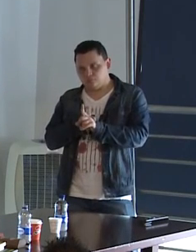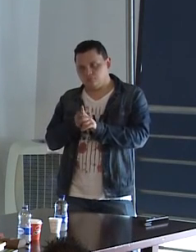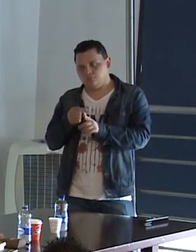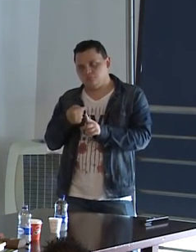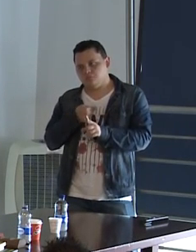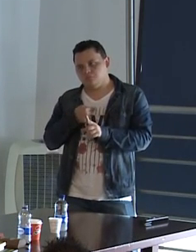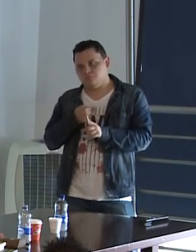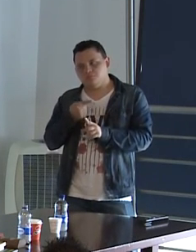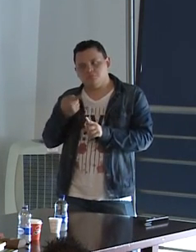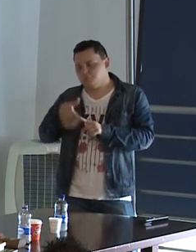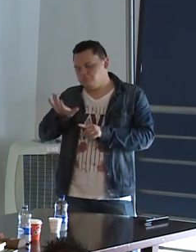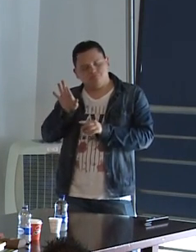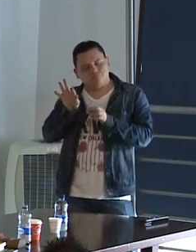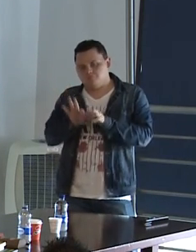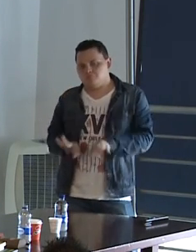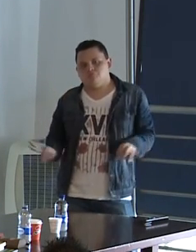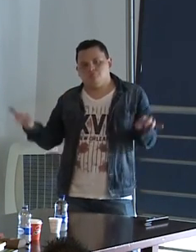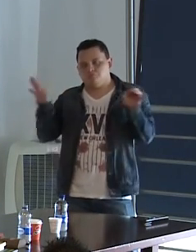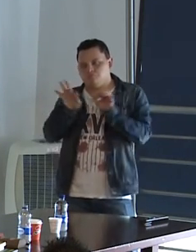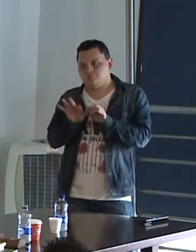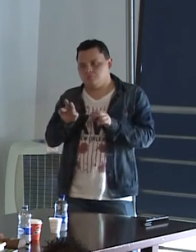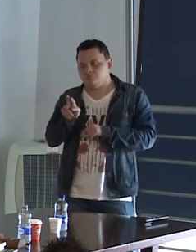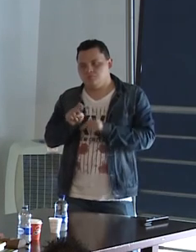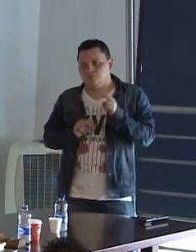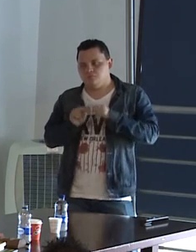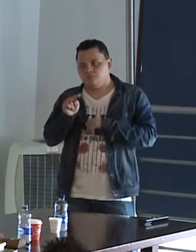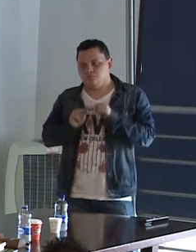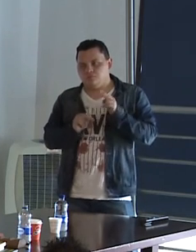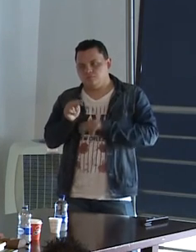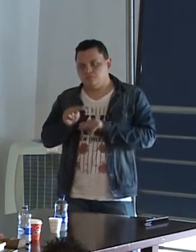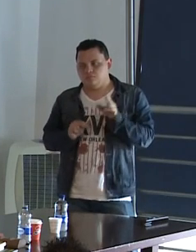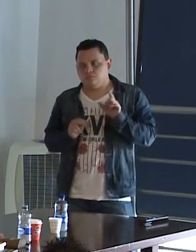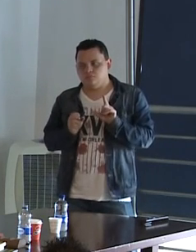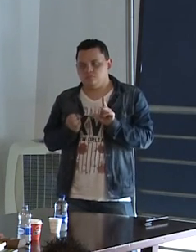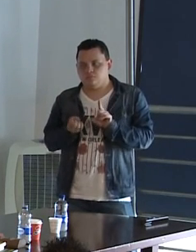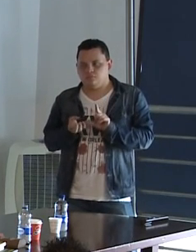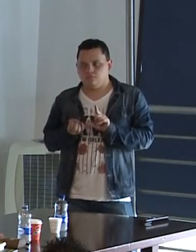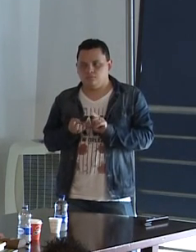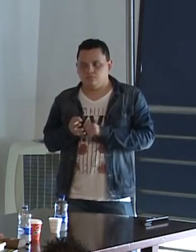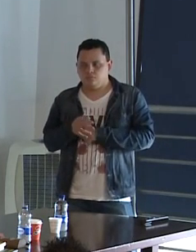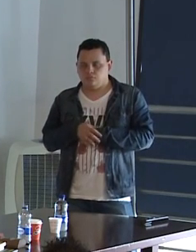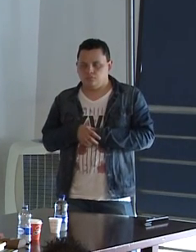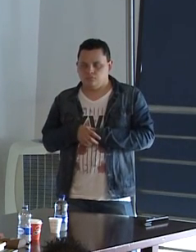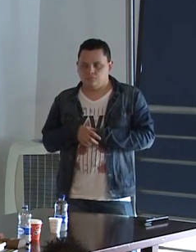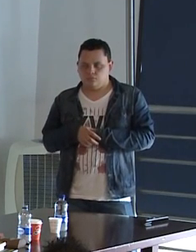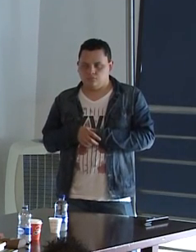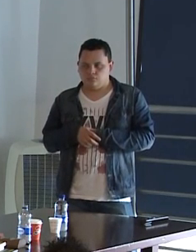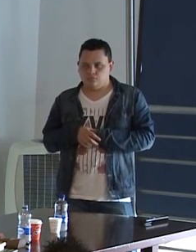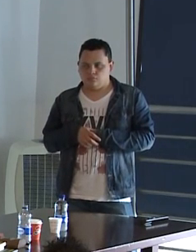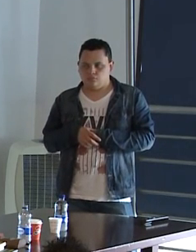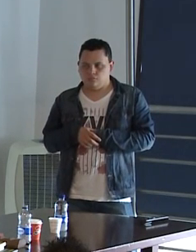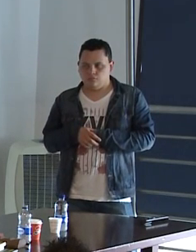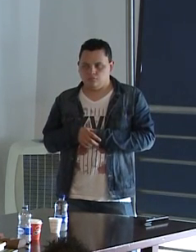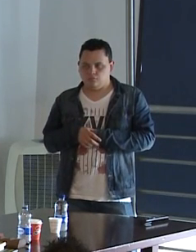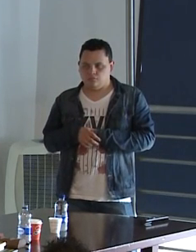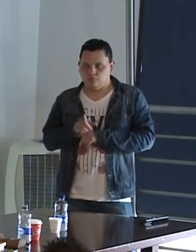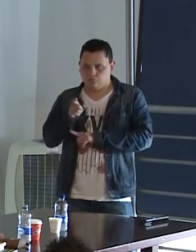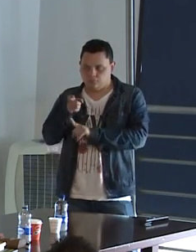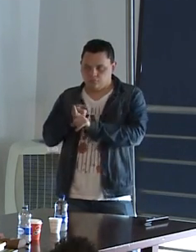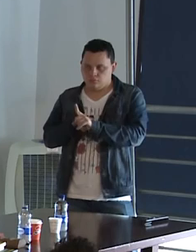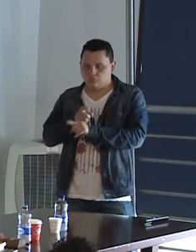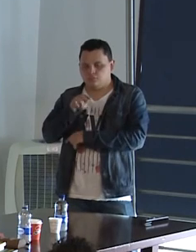mí muy importante en la construcción de la licenciatura, la figura